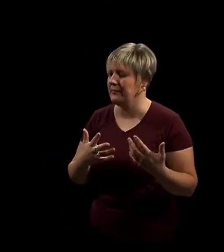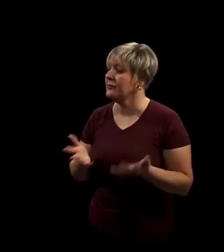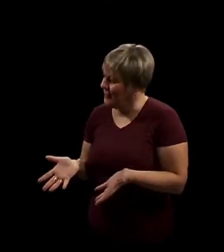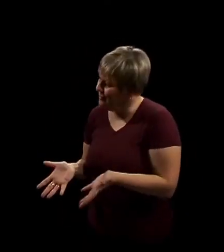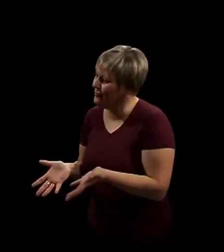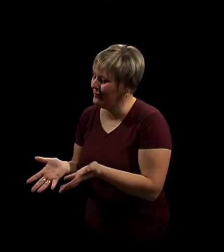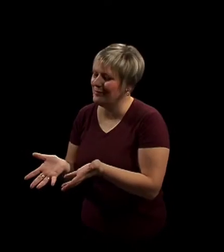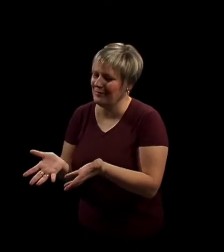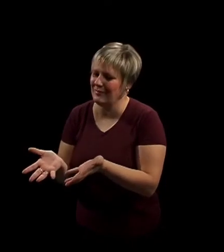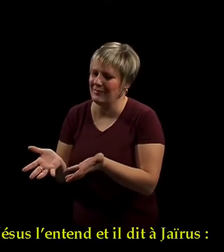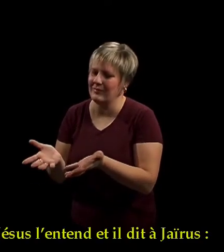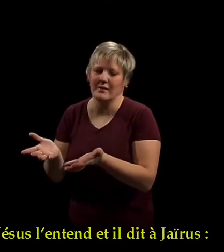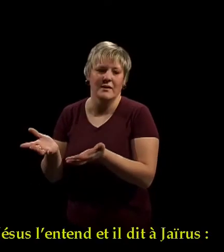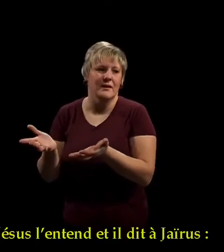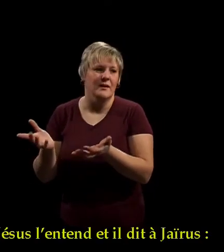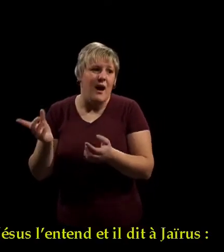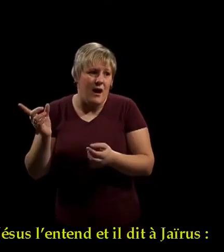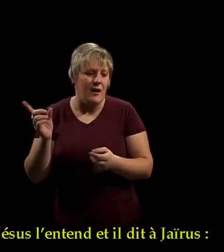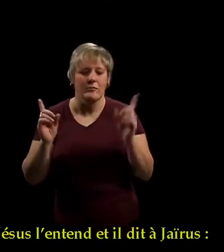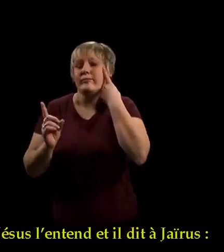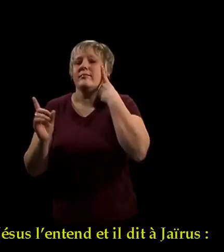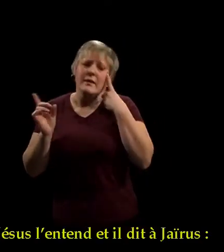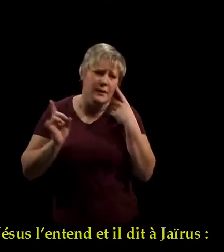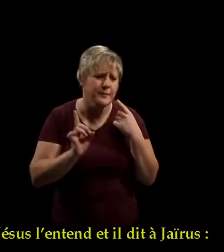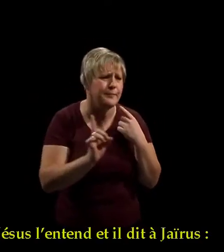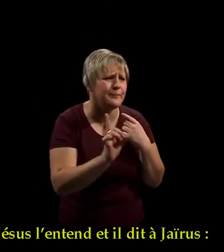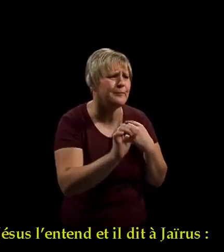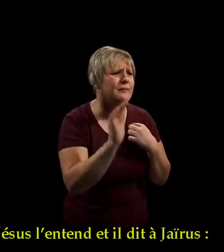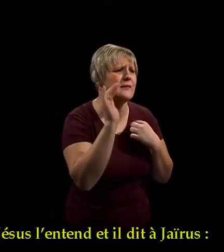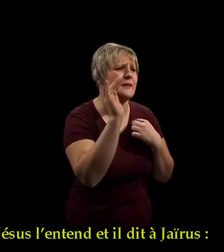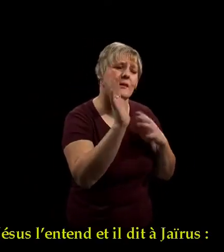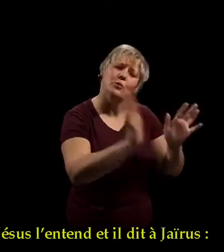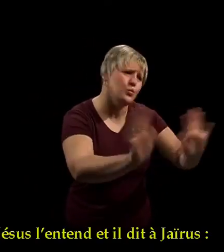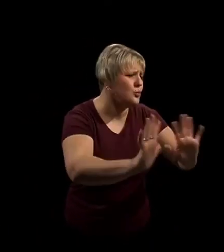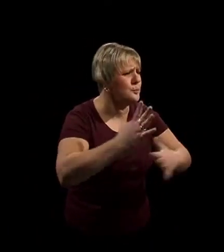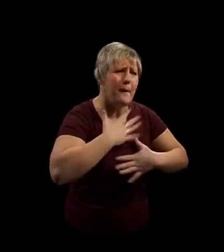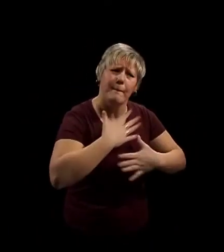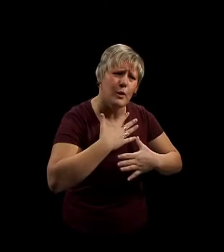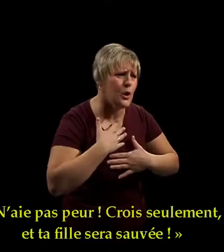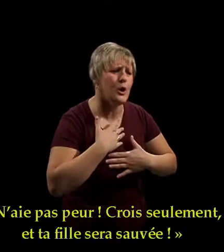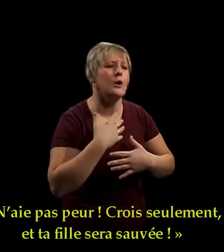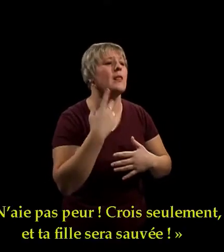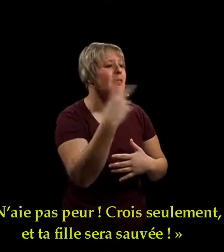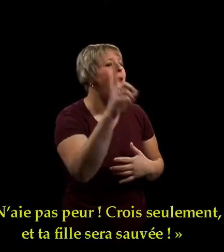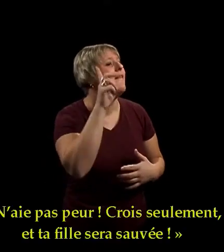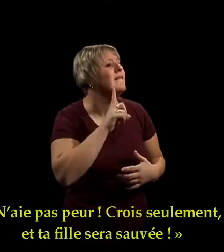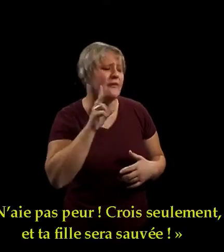Jésus l'entend et il dit à Jaïrus « N'aie pas peur, crois seulement, et ta fille sera